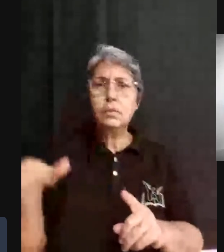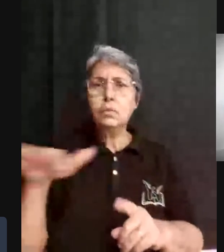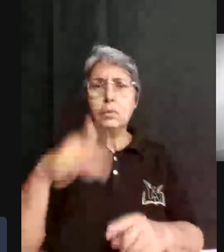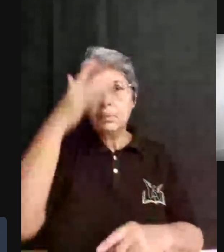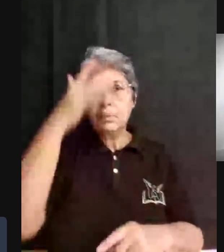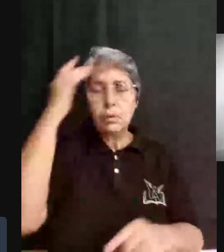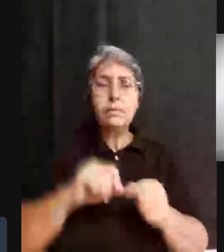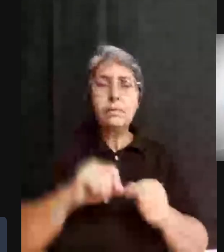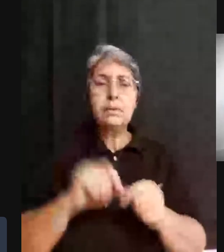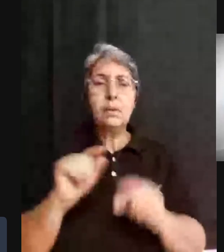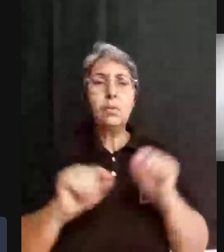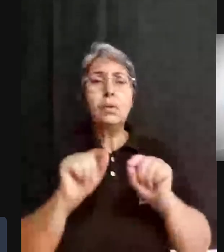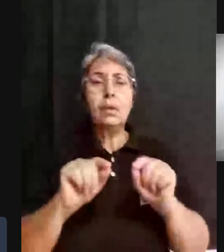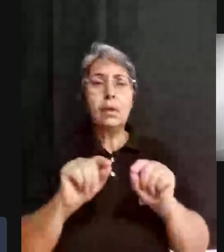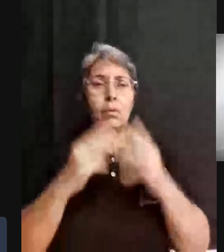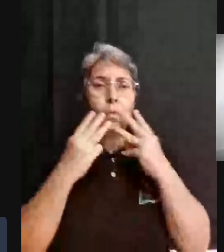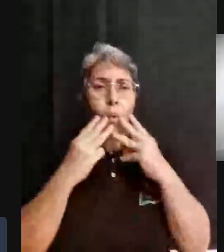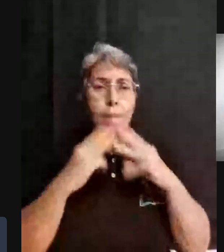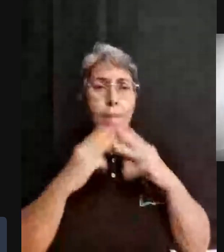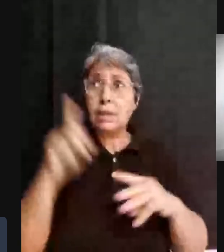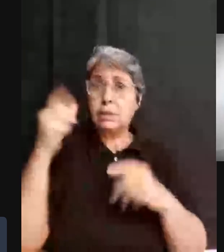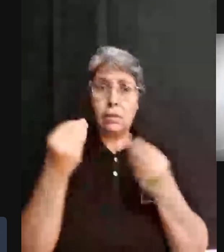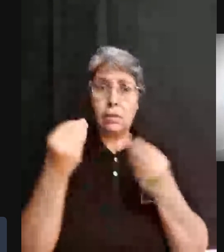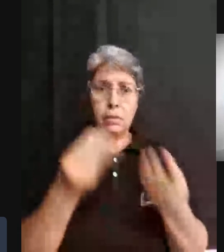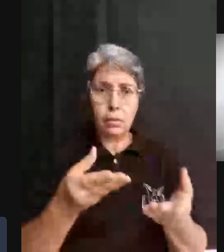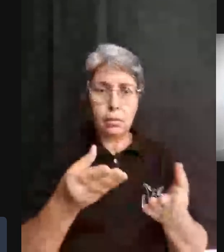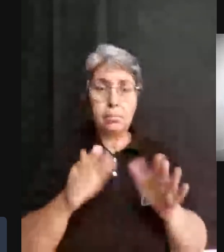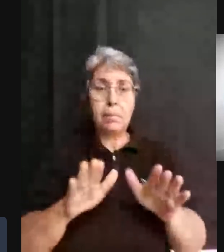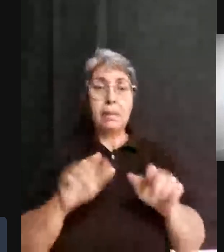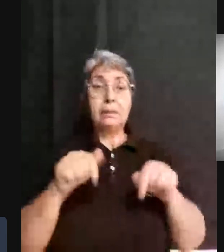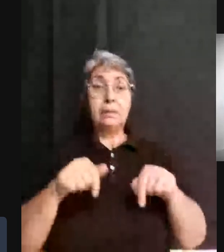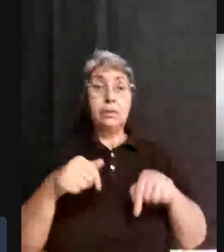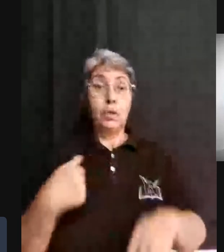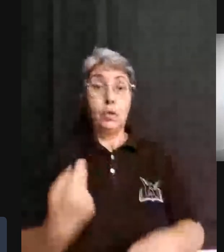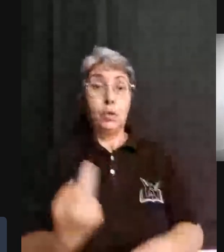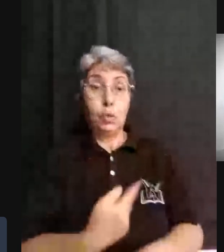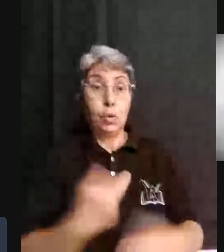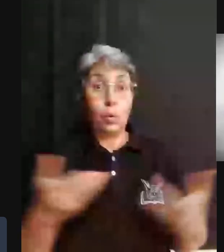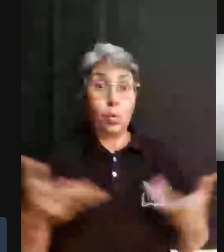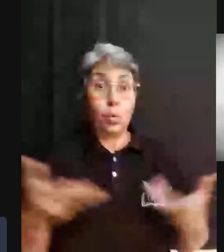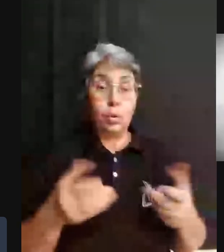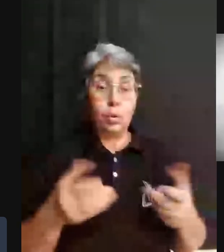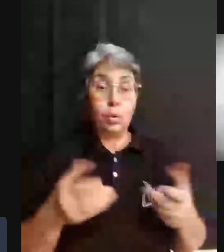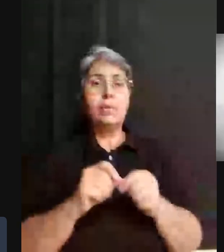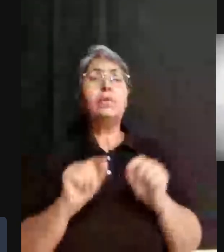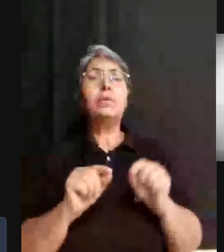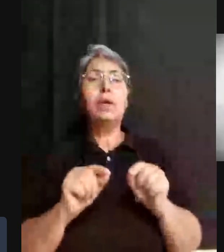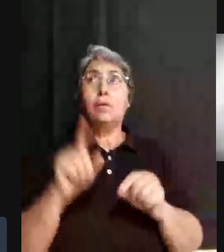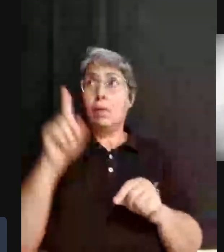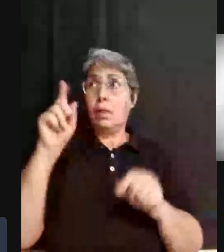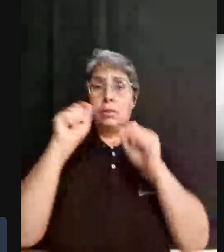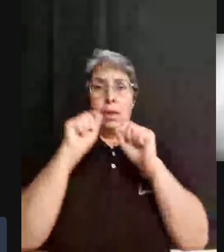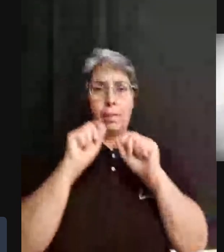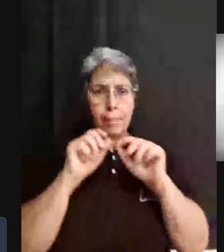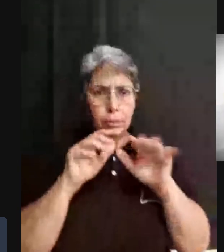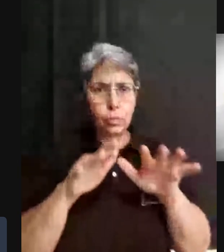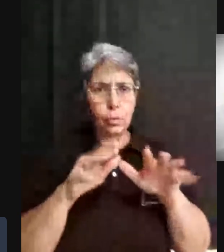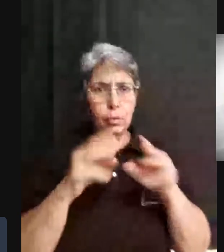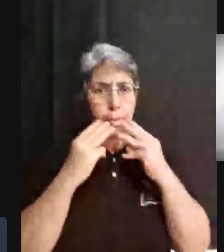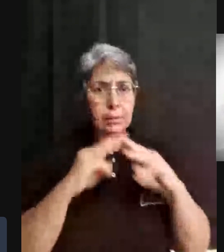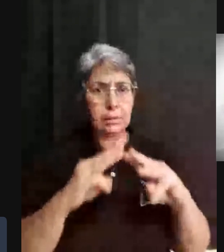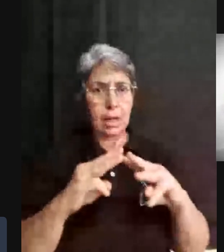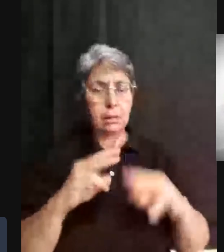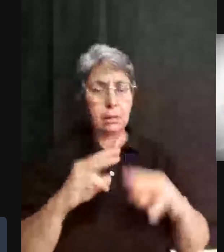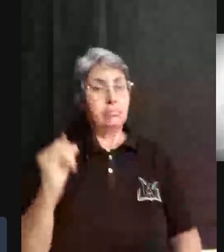pergunta será o que nós vamos fazer com a mensagem, o que você vai fazer com essa luz. E é muito interessante e até importante